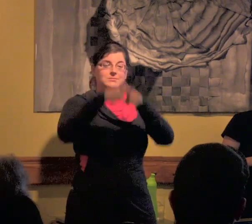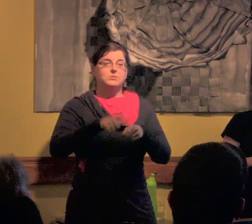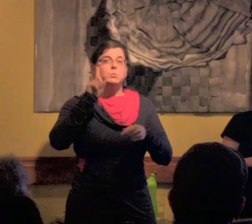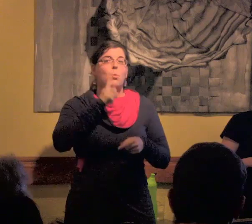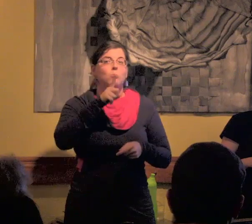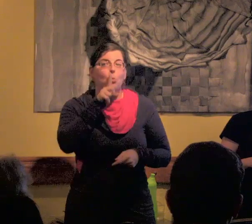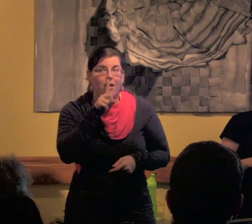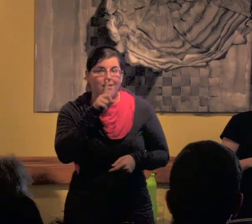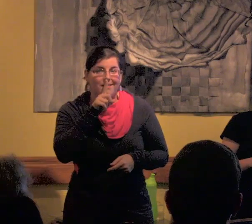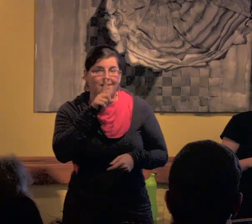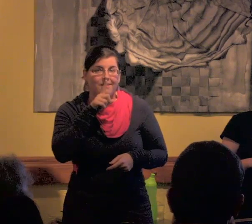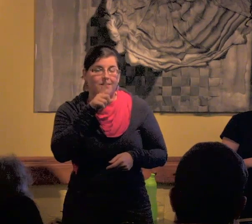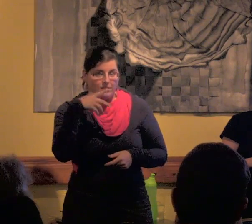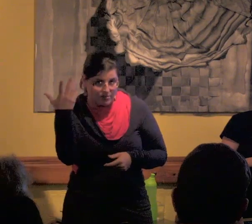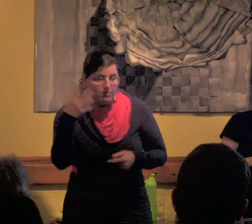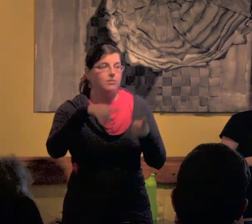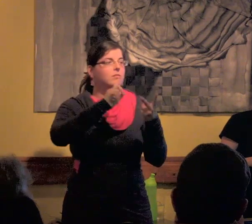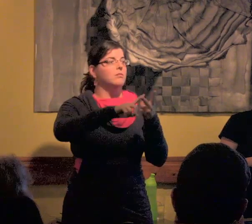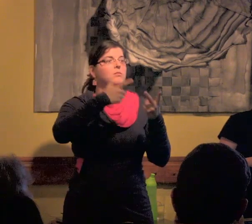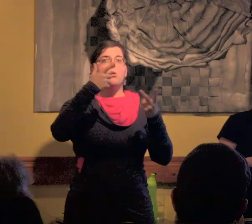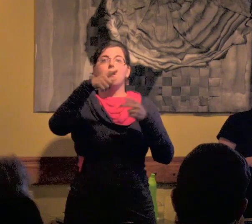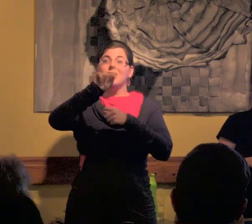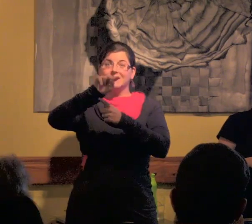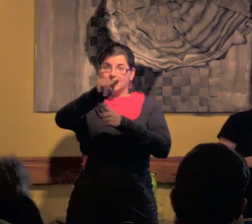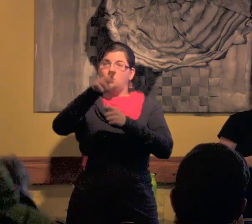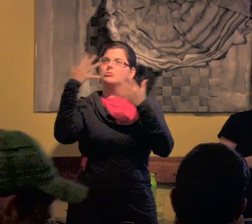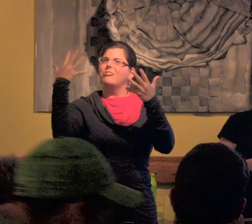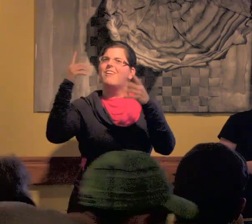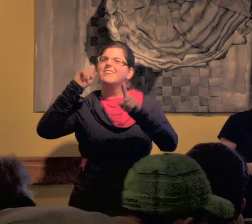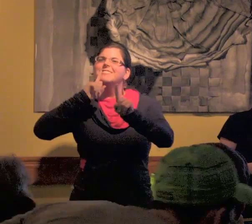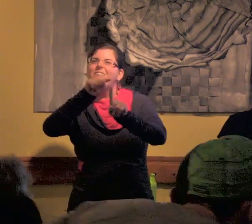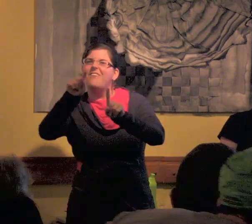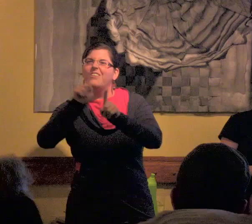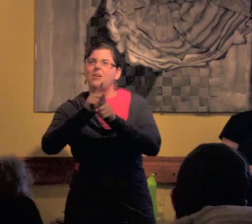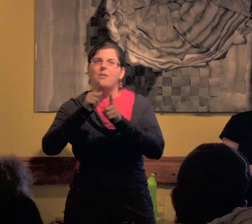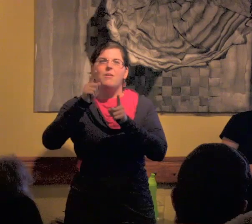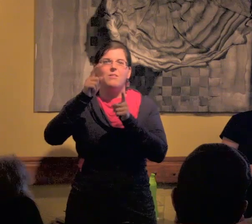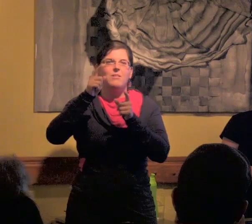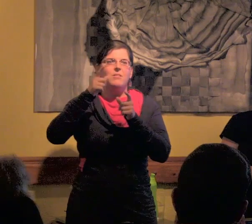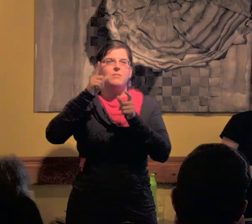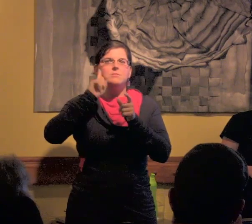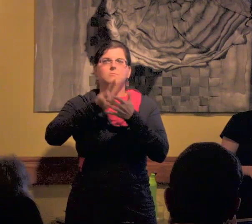les journaux, souvent on utilise encore par exemple le terme sourd et muet. À la télévision,